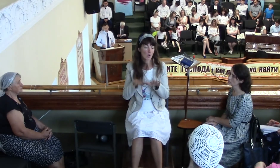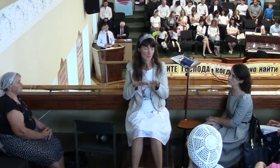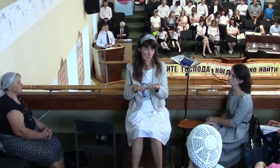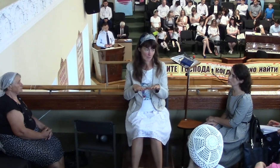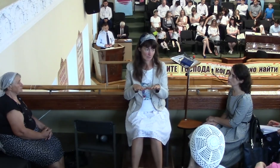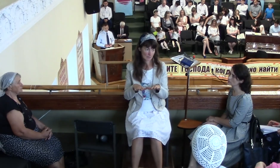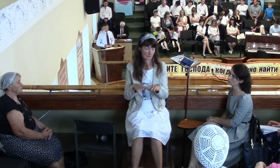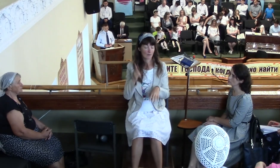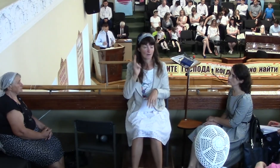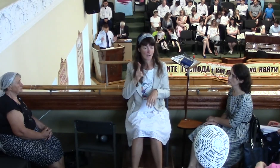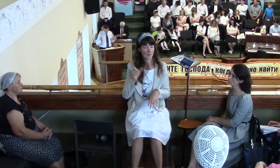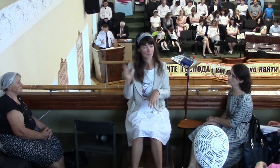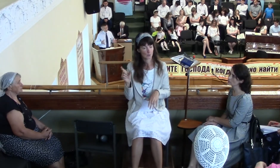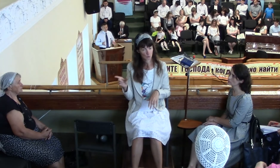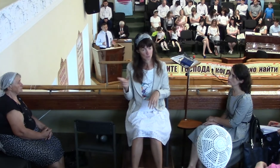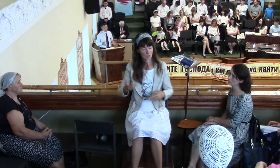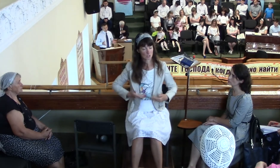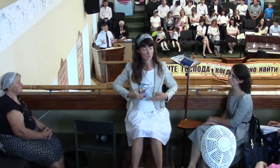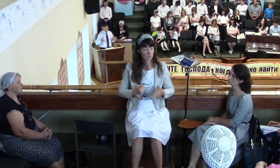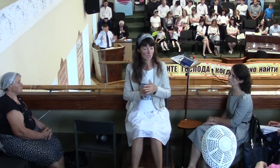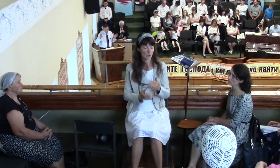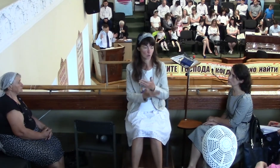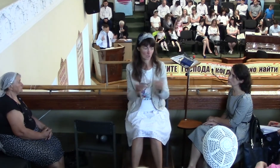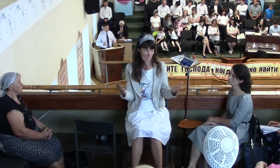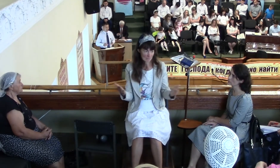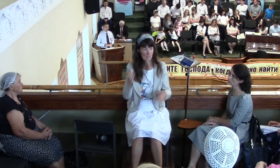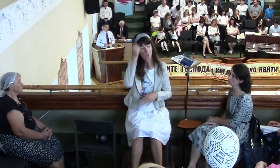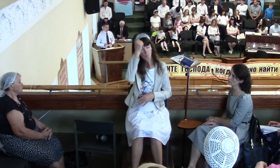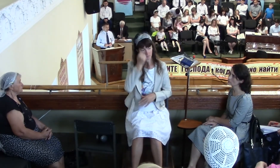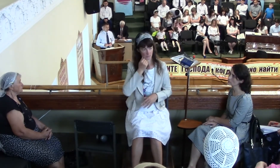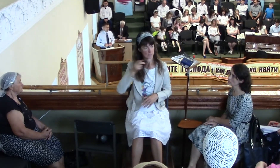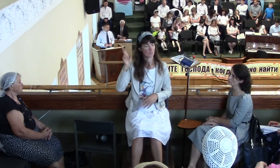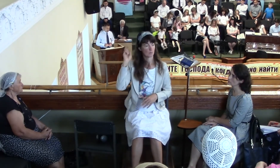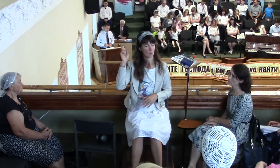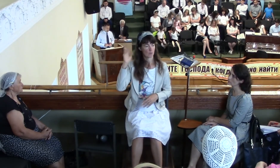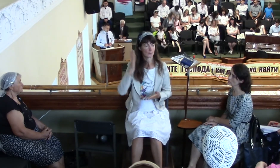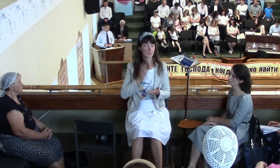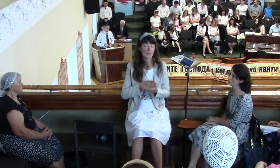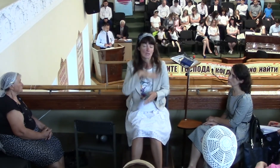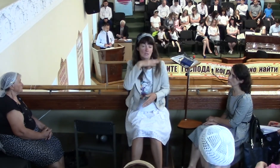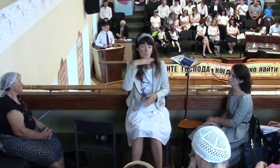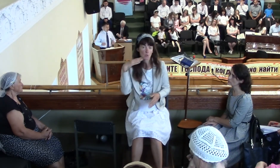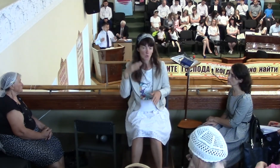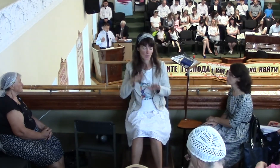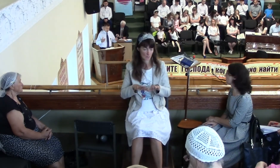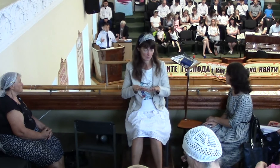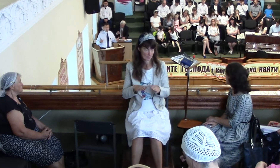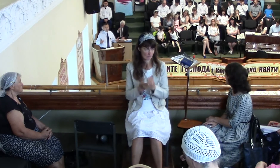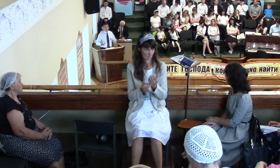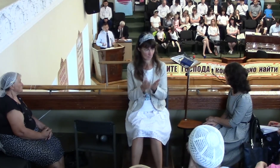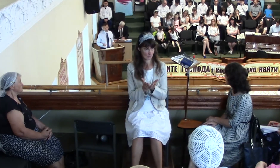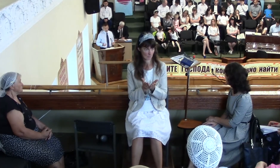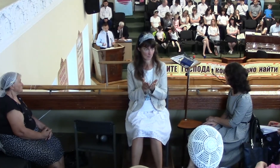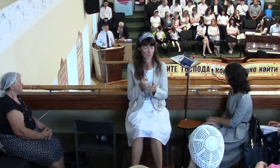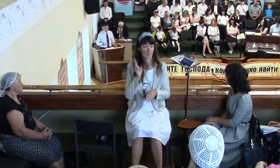нас, благодарили Бога. Есть много текстов, которые побуждают нас благодарить Бога. За что? За то,